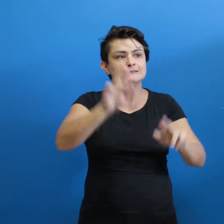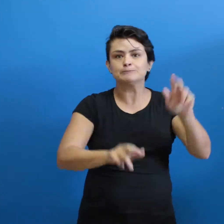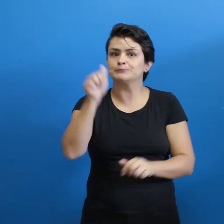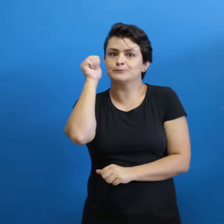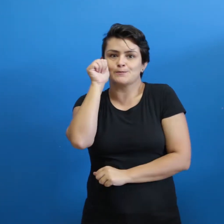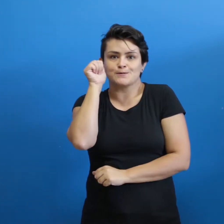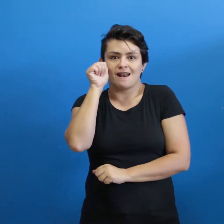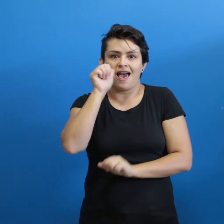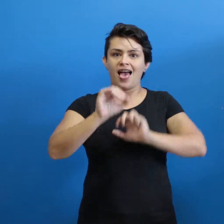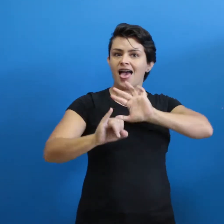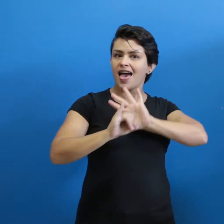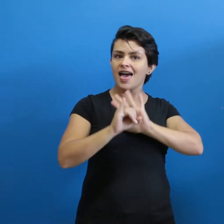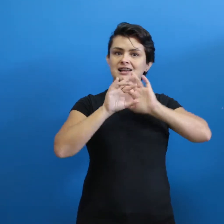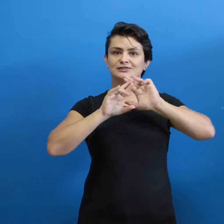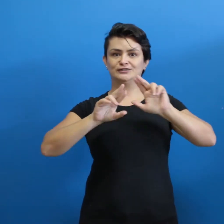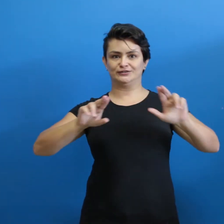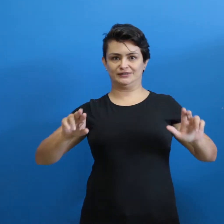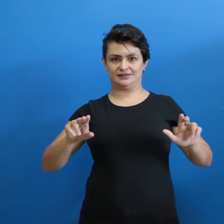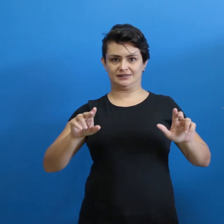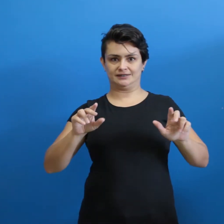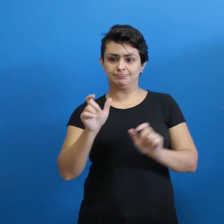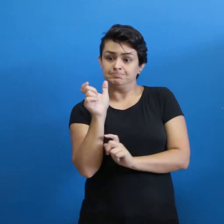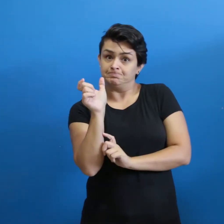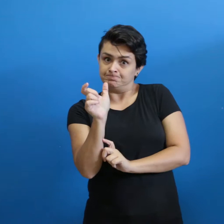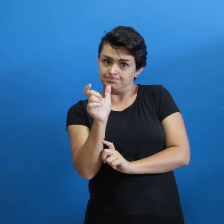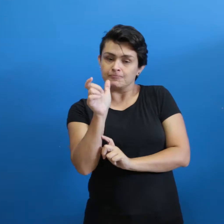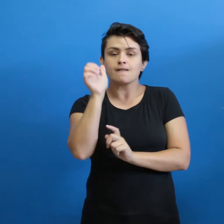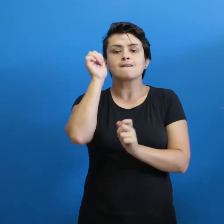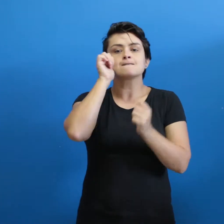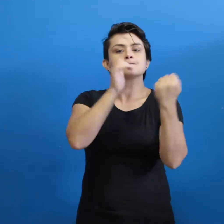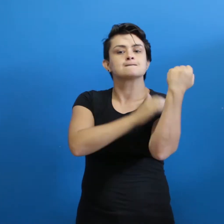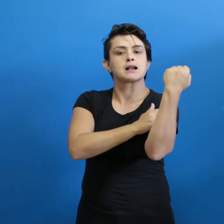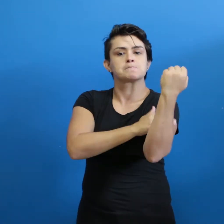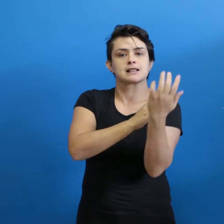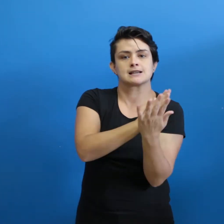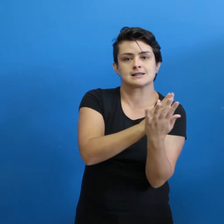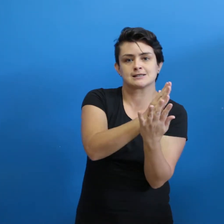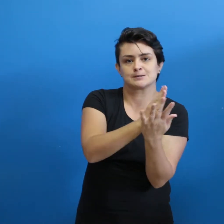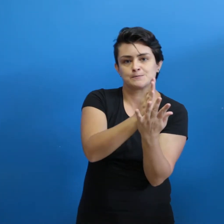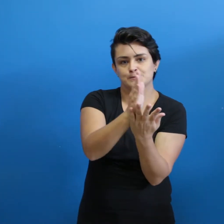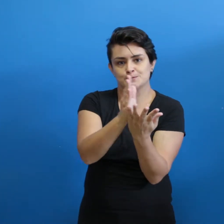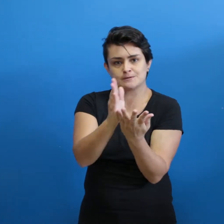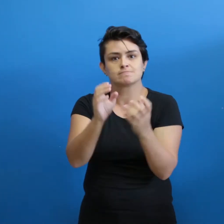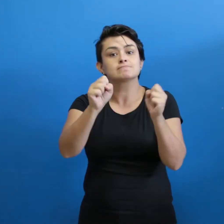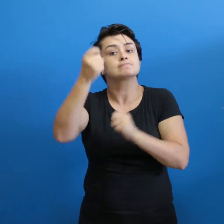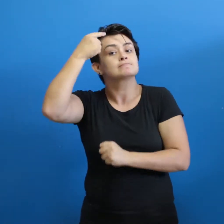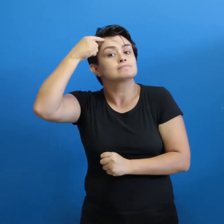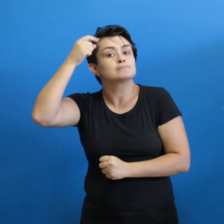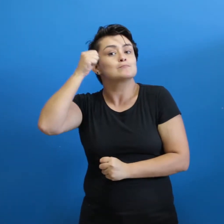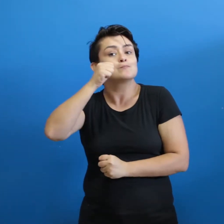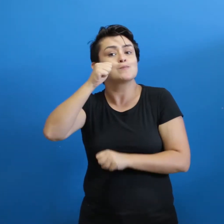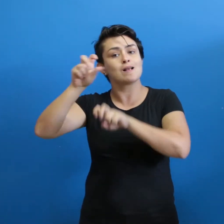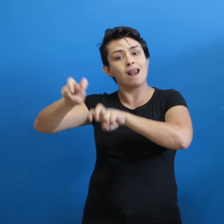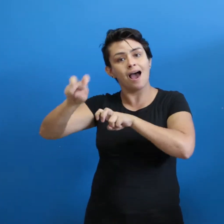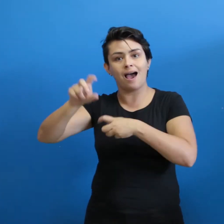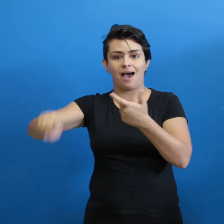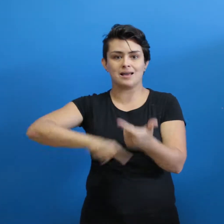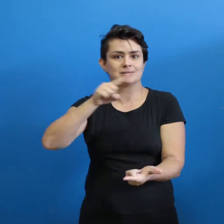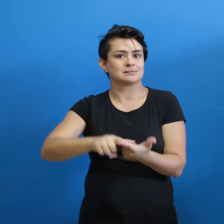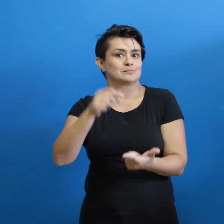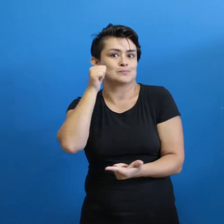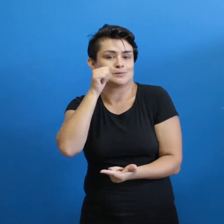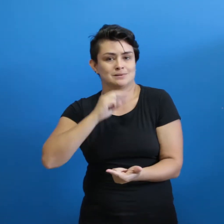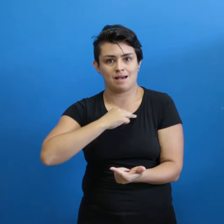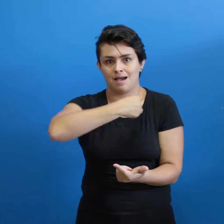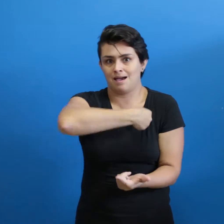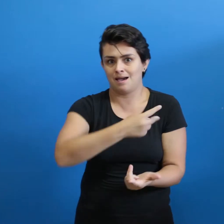identidades. E aí, quando você fala dos diferentes feminismos, a gente pode pensar em mulheres camponesas, a gente pode pensar em feminismo negro, a gente pode pensar nas mulheres